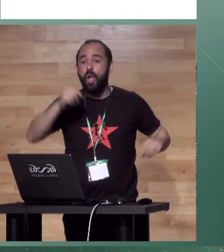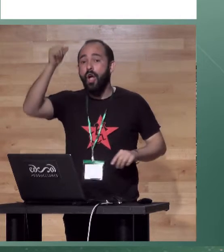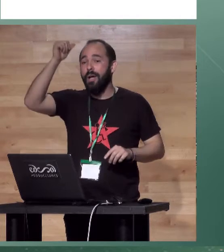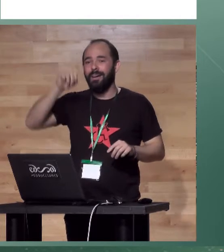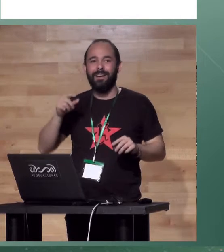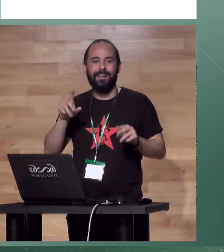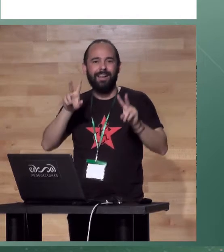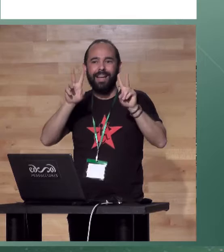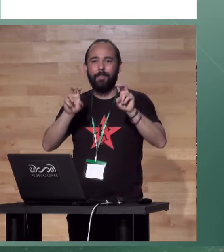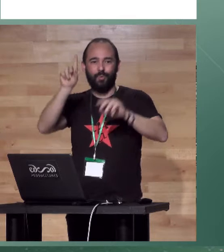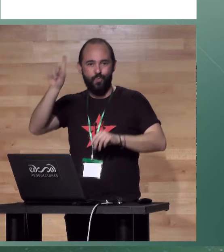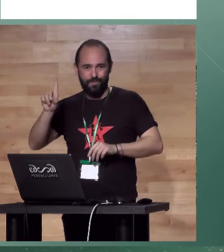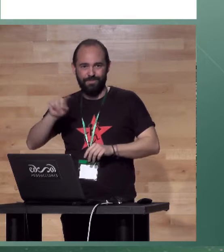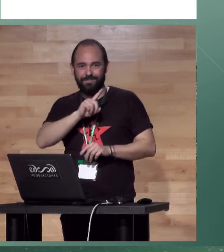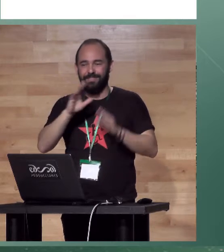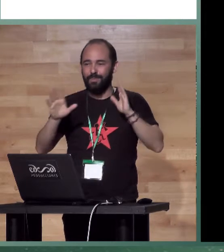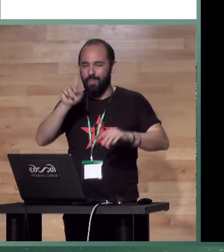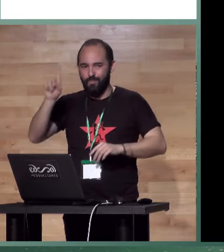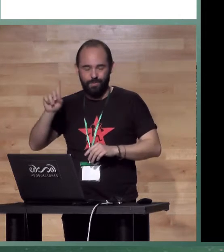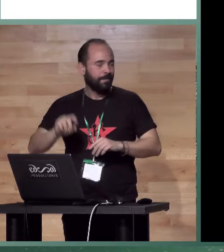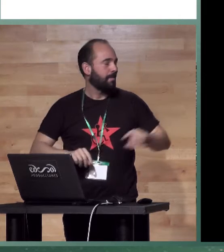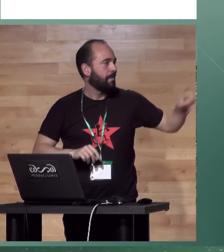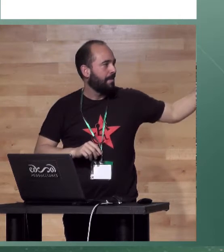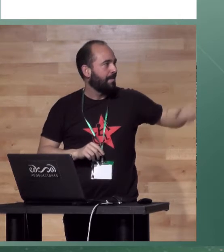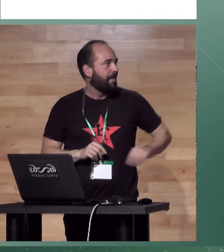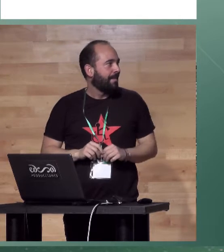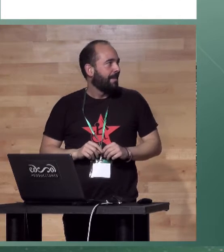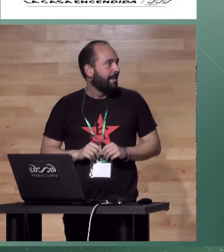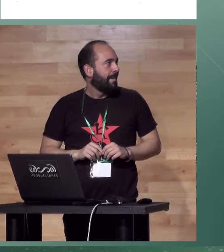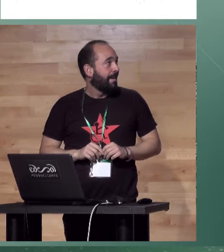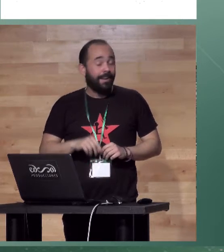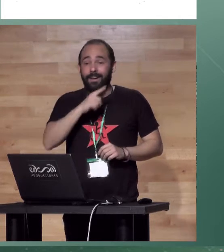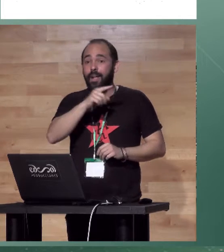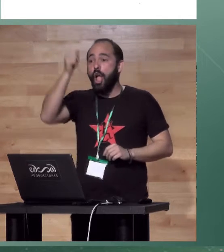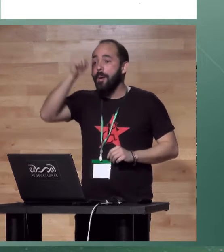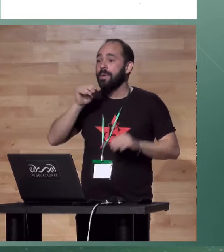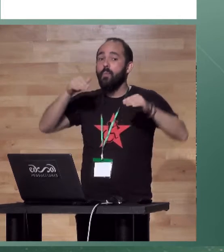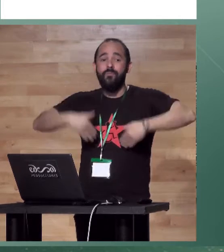Es una serie famosa esta. Capítulo 1, temporada 1.